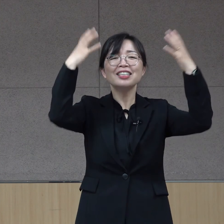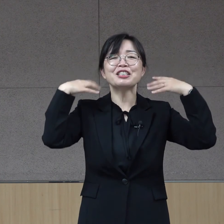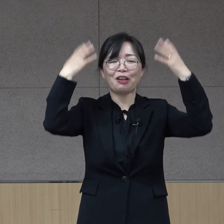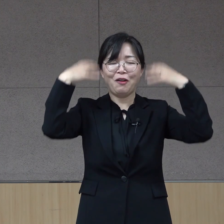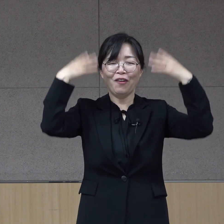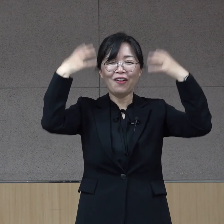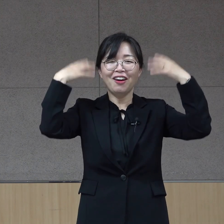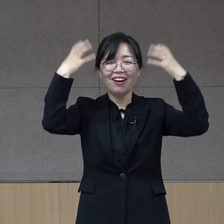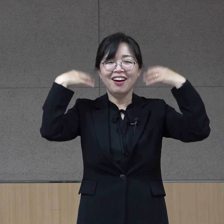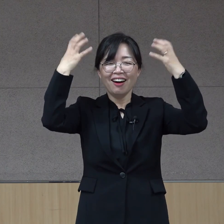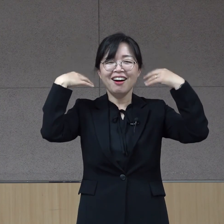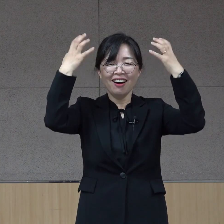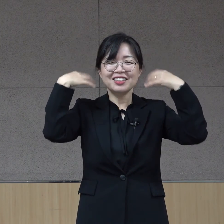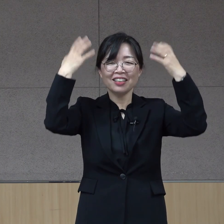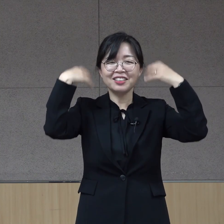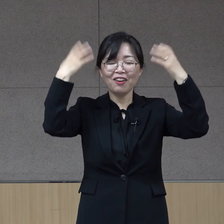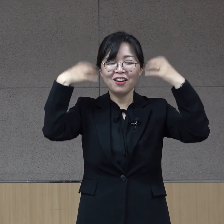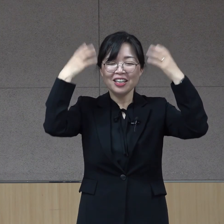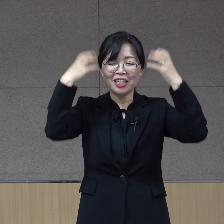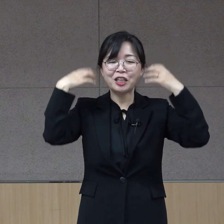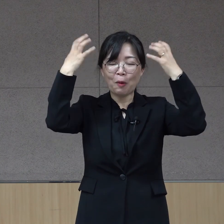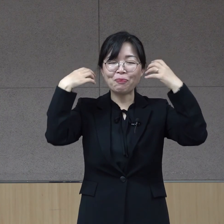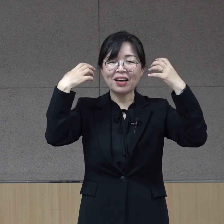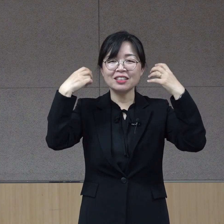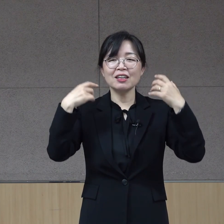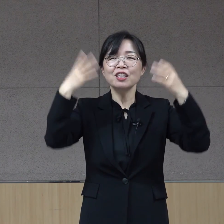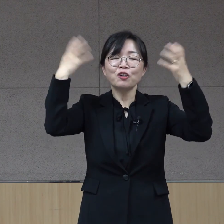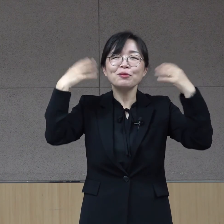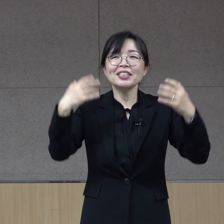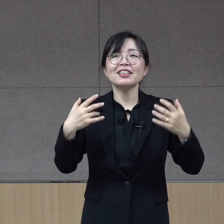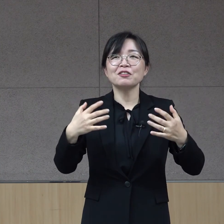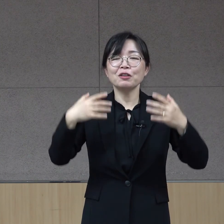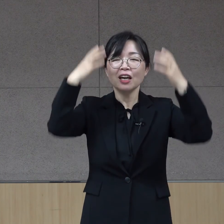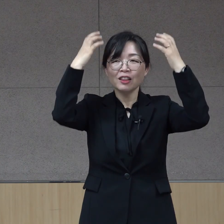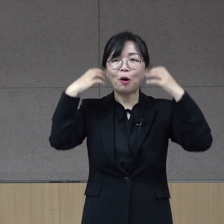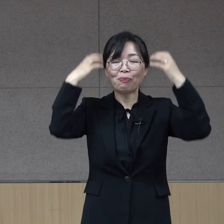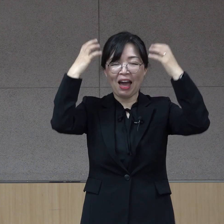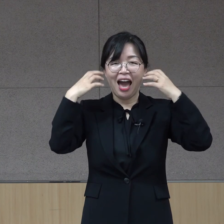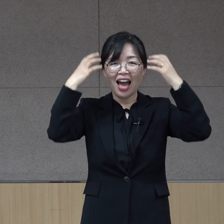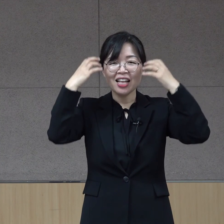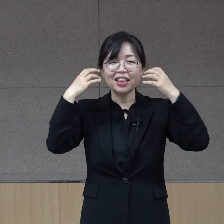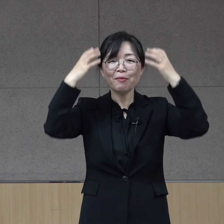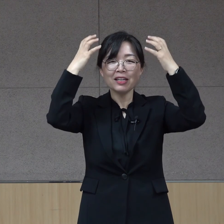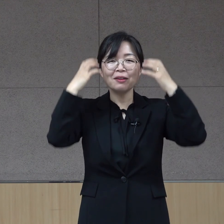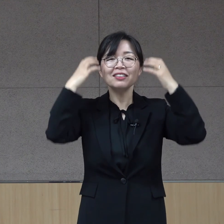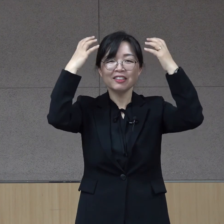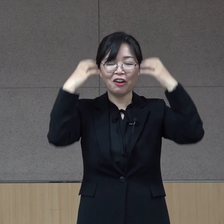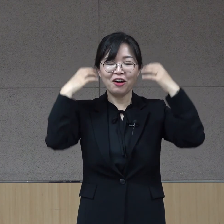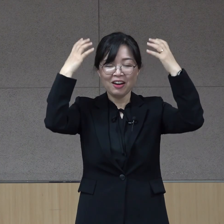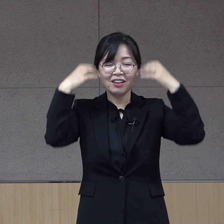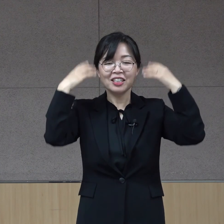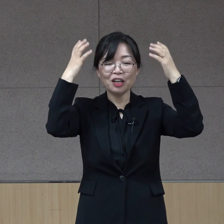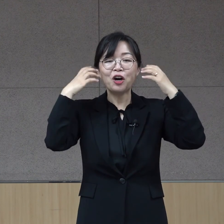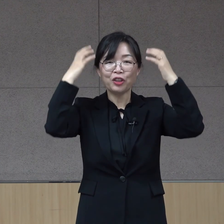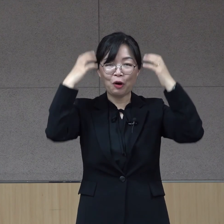써요. 이렇게 해서 이게 덥다. 그래서 여러 번 하진 않고요. 그냥 덥다. 땀이 이렇게 흐르는 거예요. 그래서